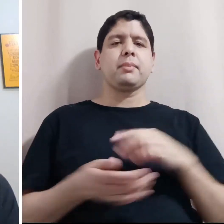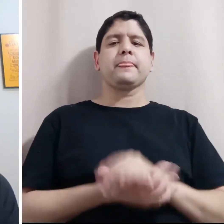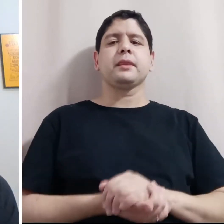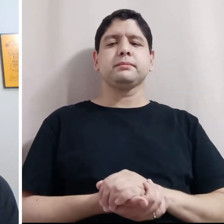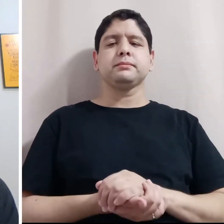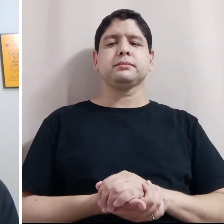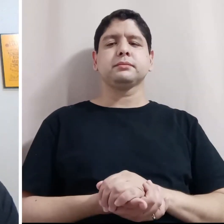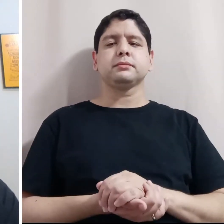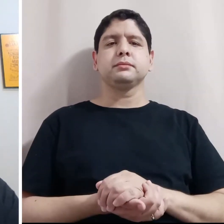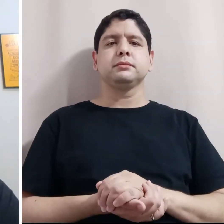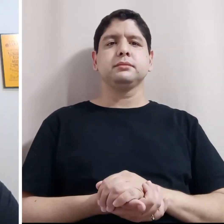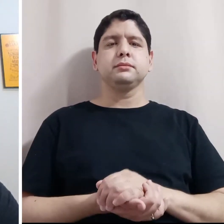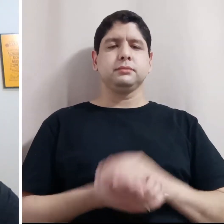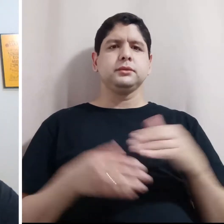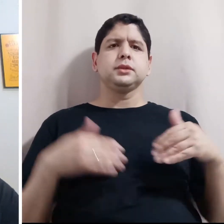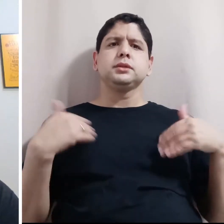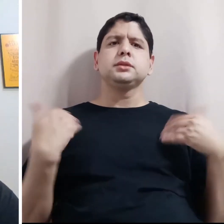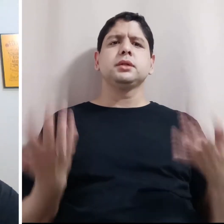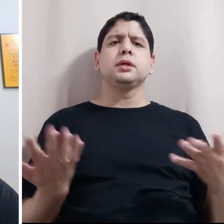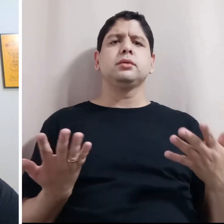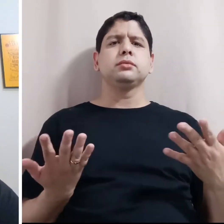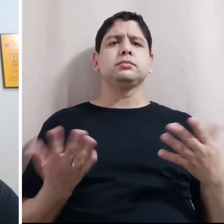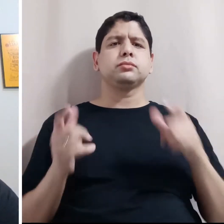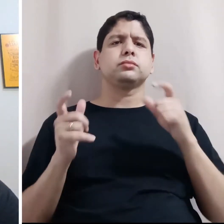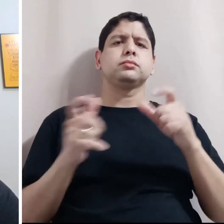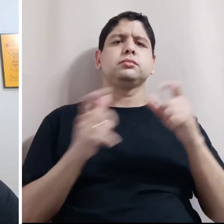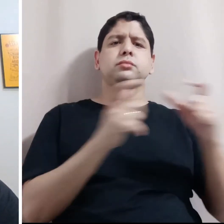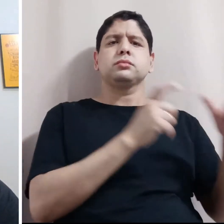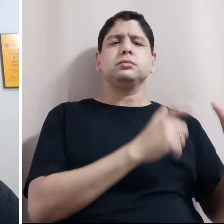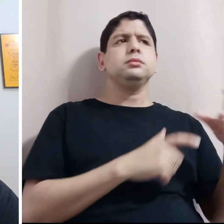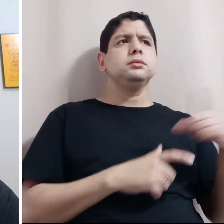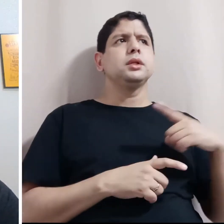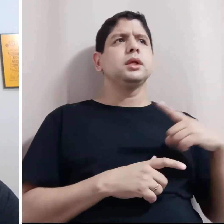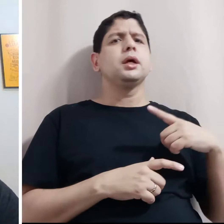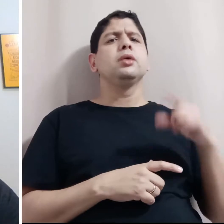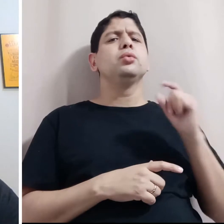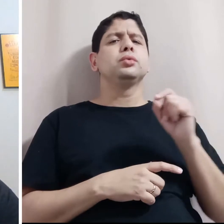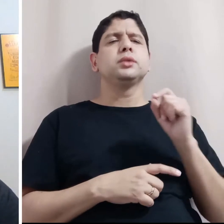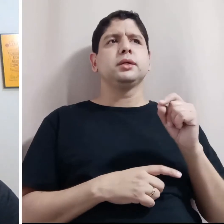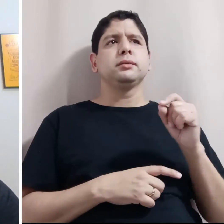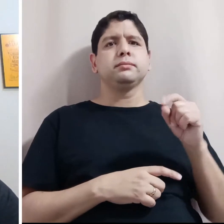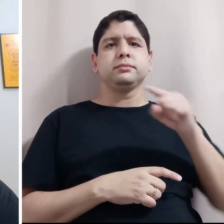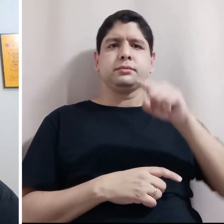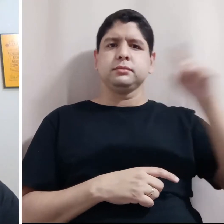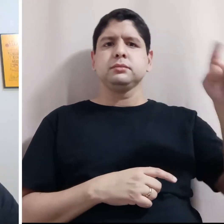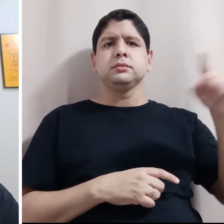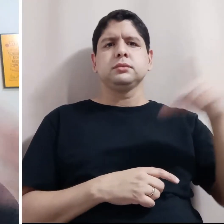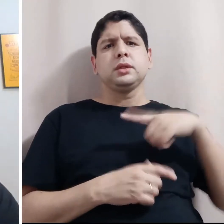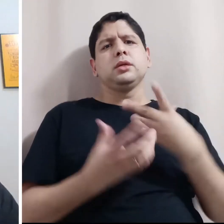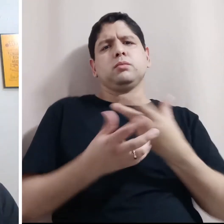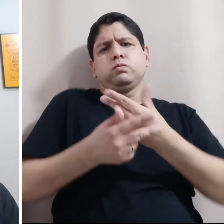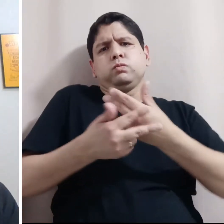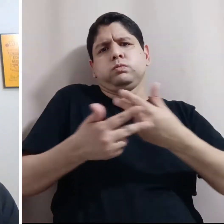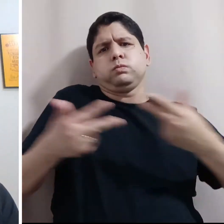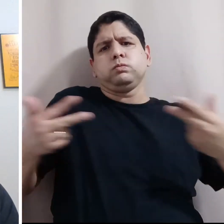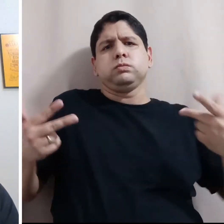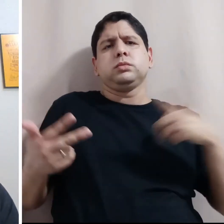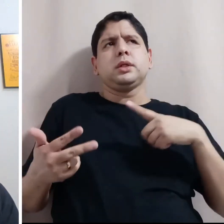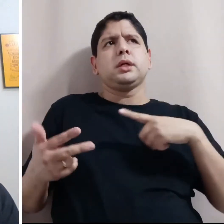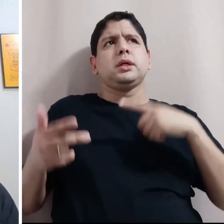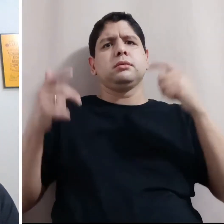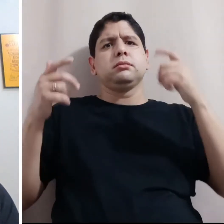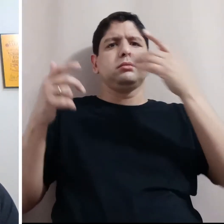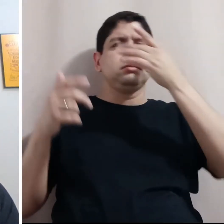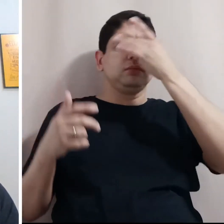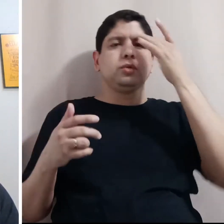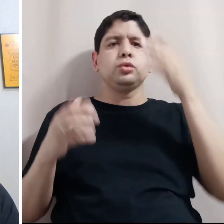E aí, né, se destacam entre esses povos três, né? Claro que a gente poderia falar de